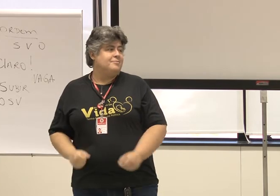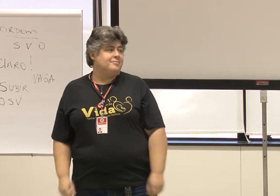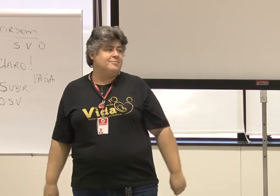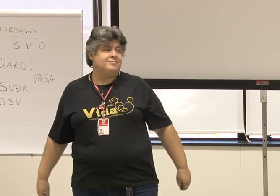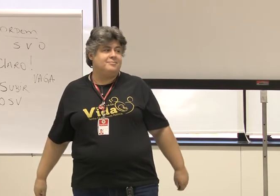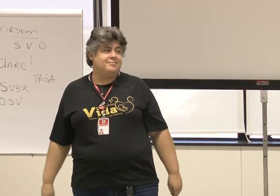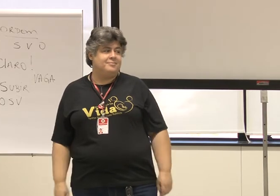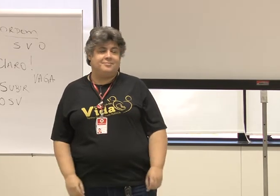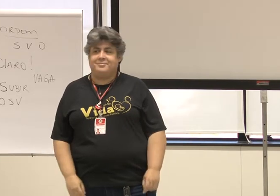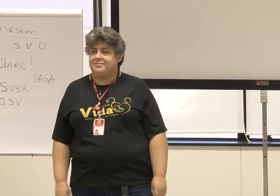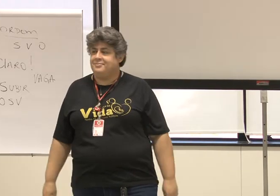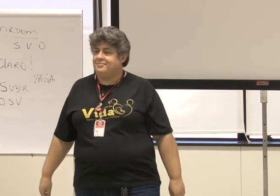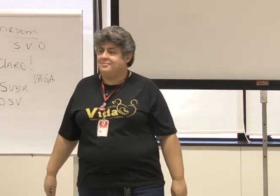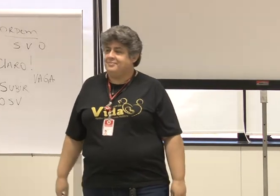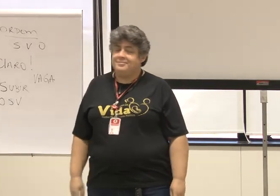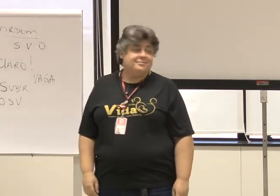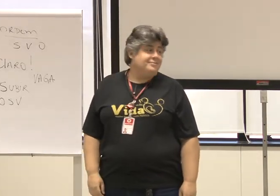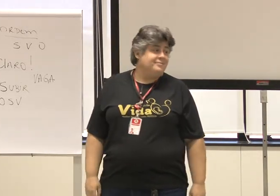Eu só mostro a doutora que existe. Calma.